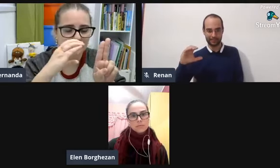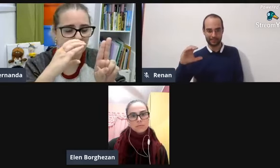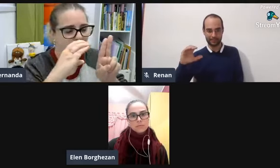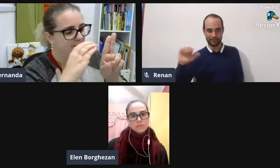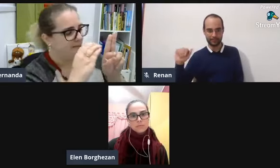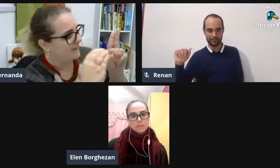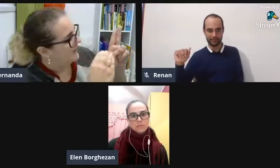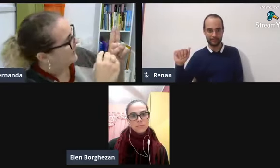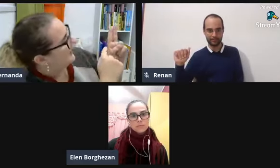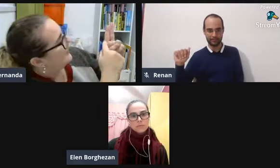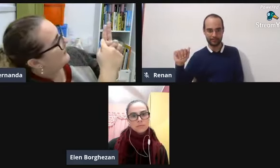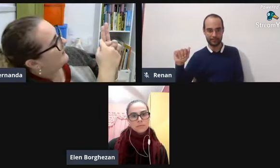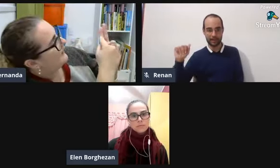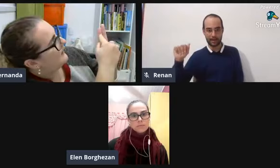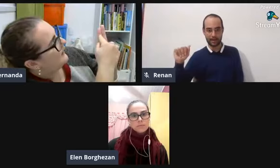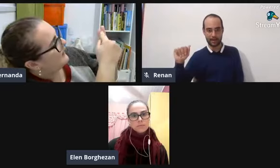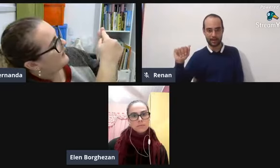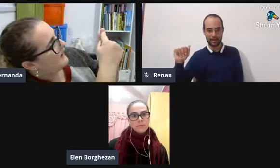A,